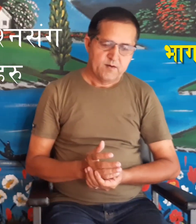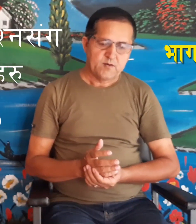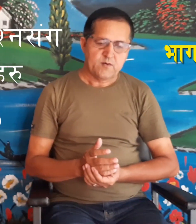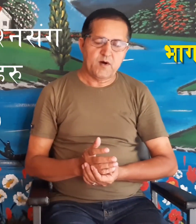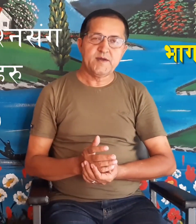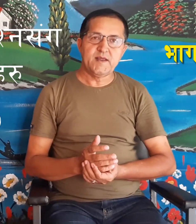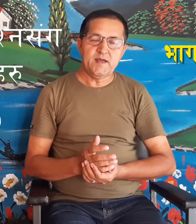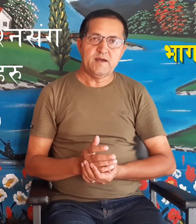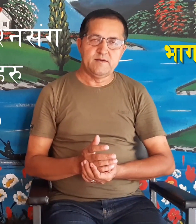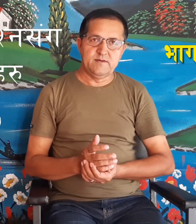कहिले